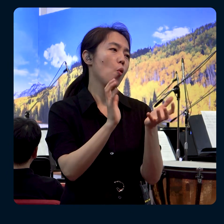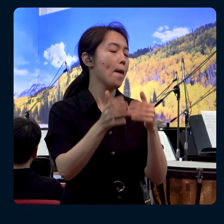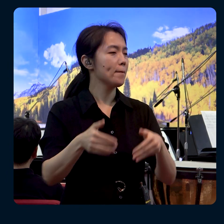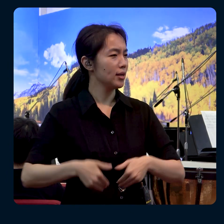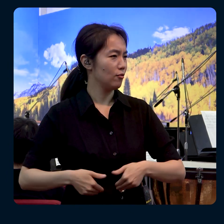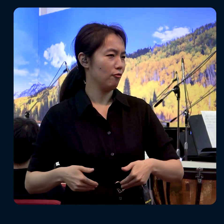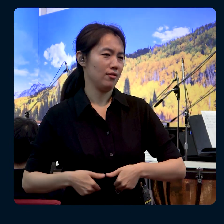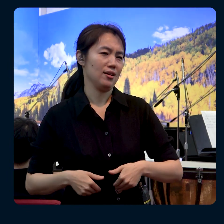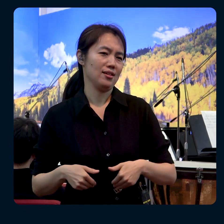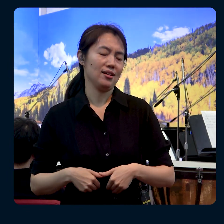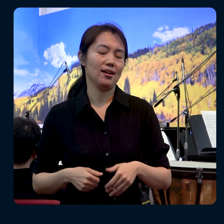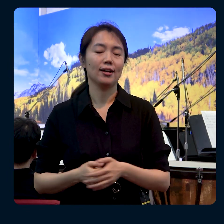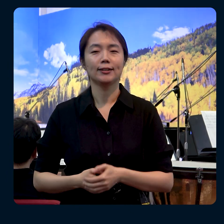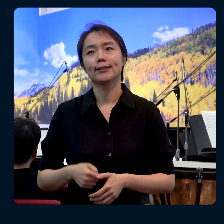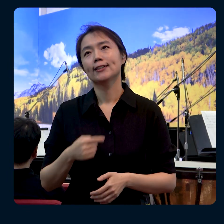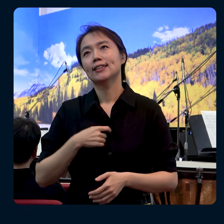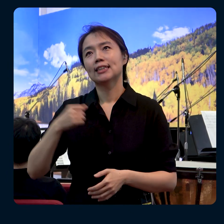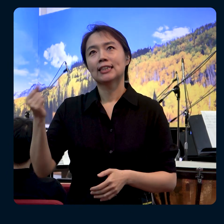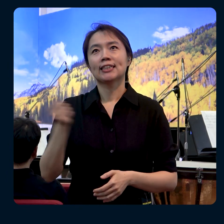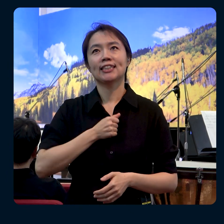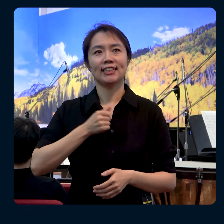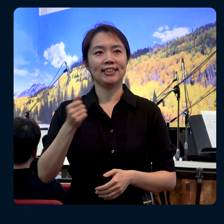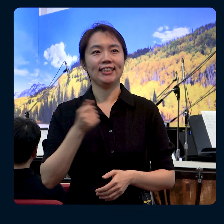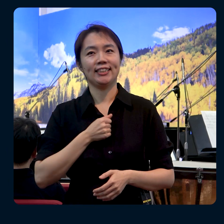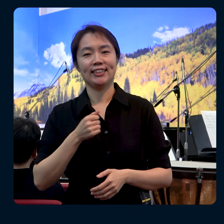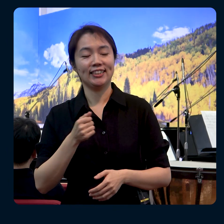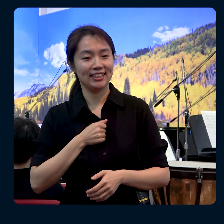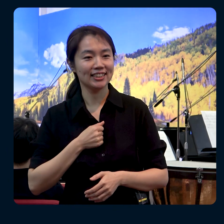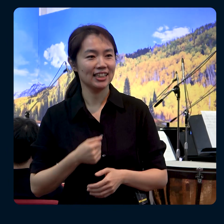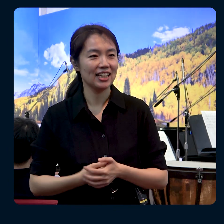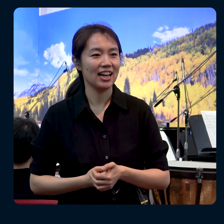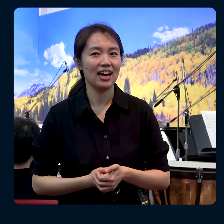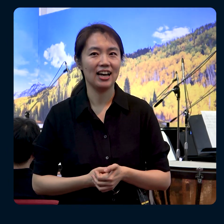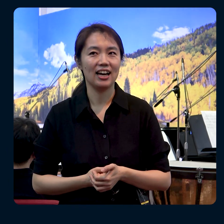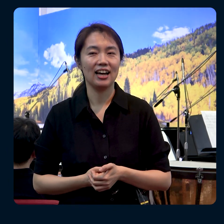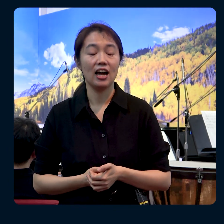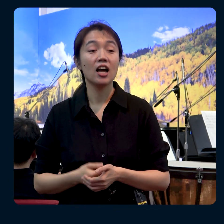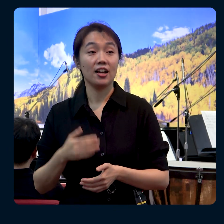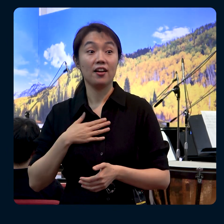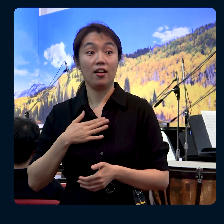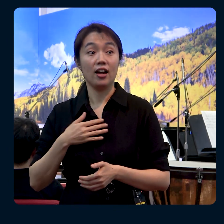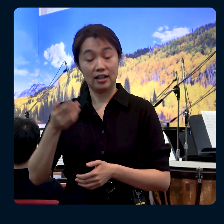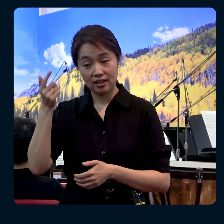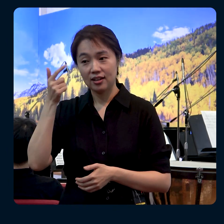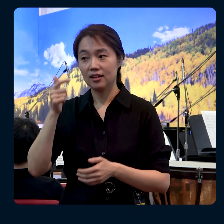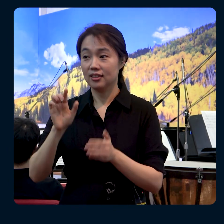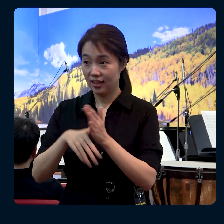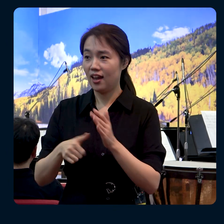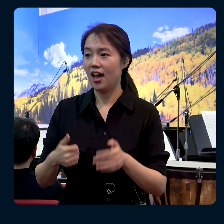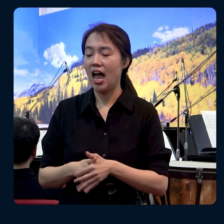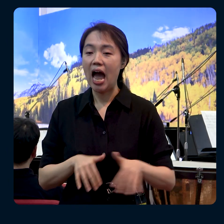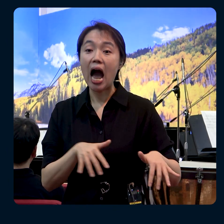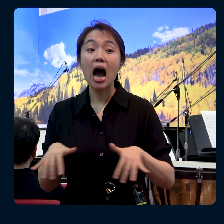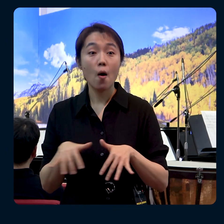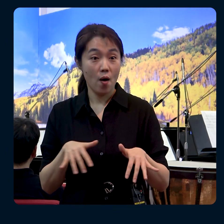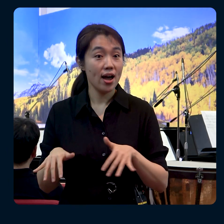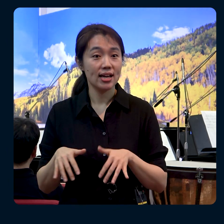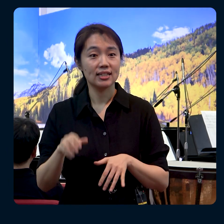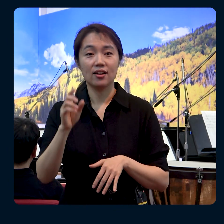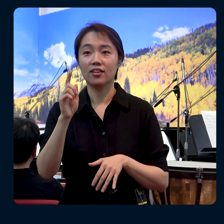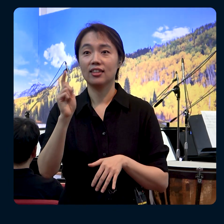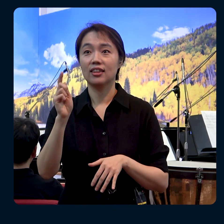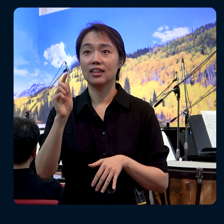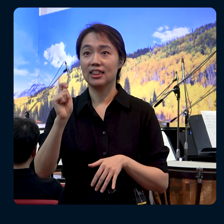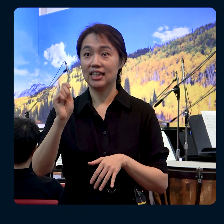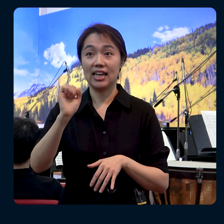야 정말 마음 깝깝하더라고요. 근데 그때 저는 하와이에서 DTS를 받고 있었는데 그 소식을